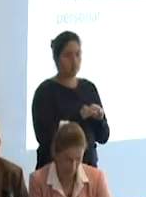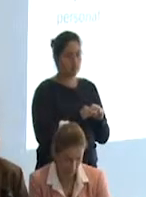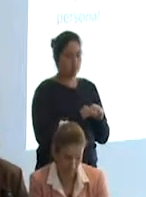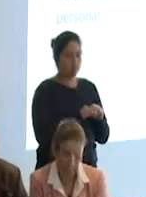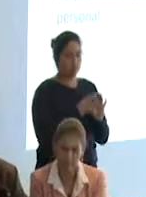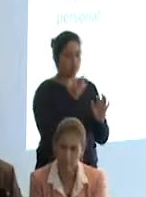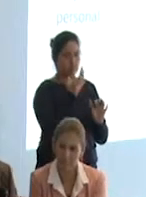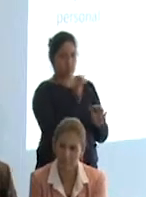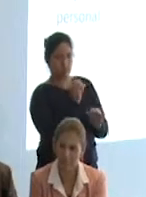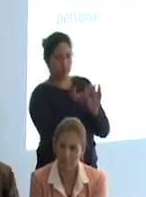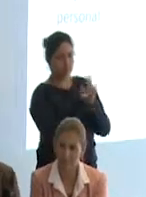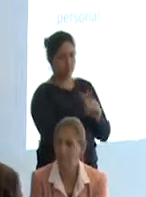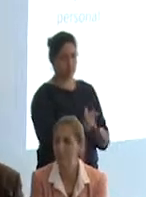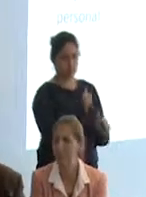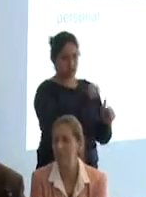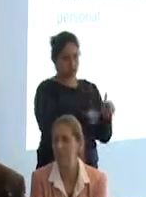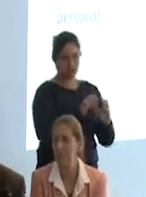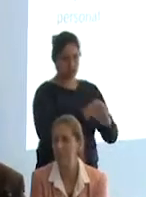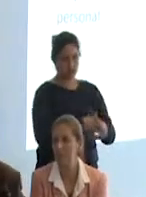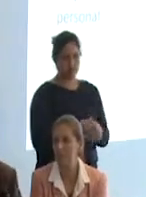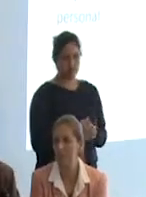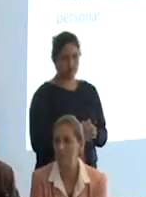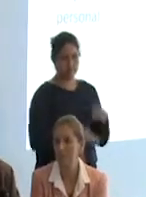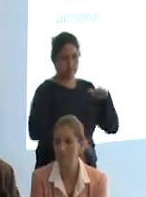por lo general no hay más de 30 alumnos por clase.